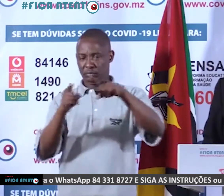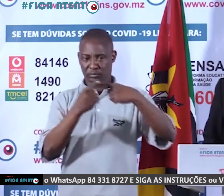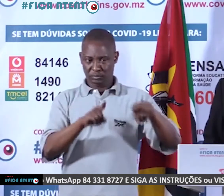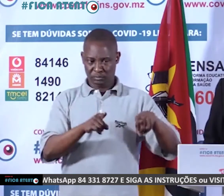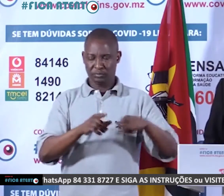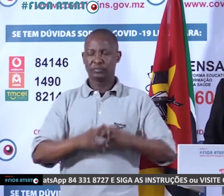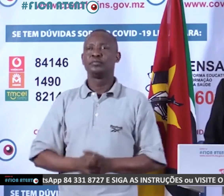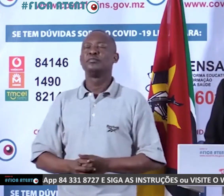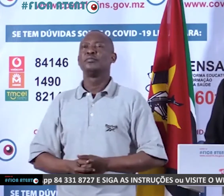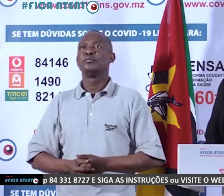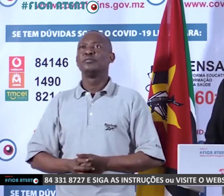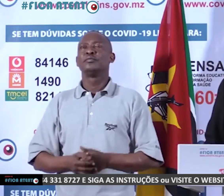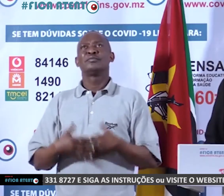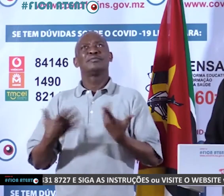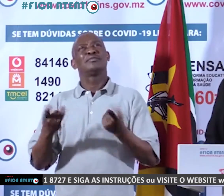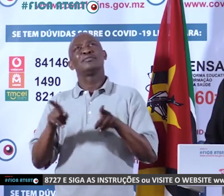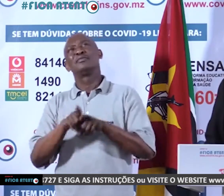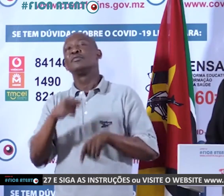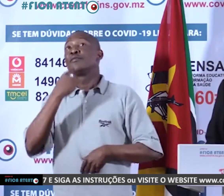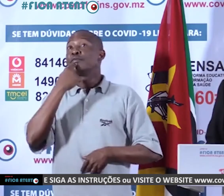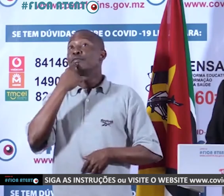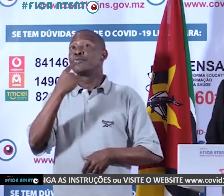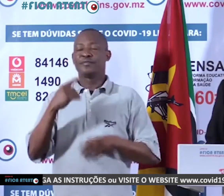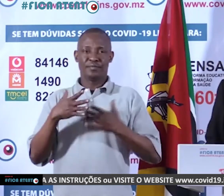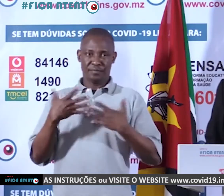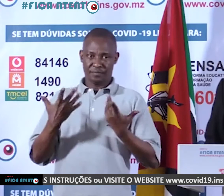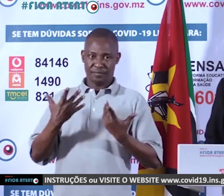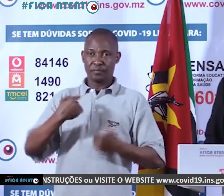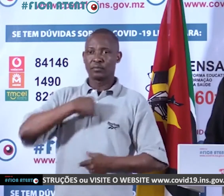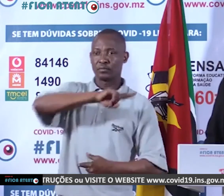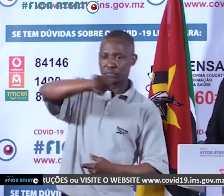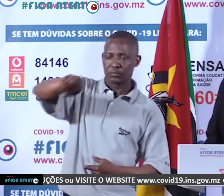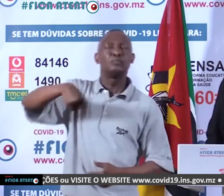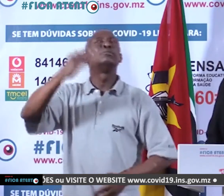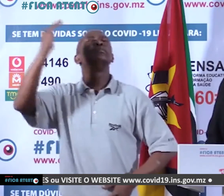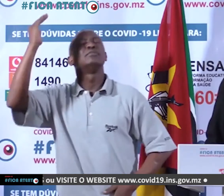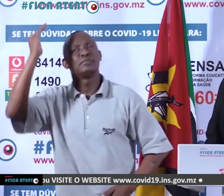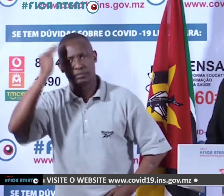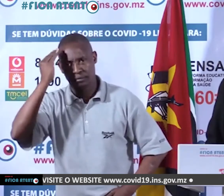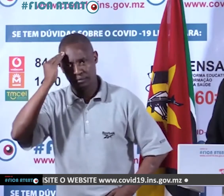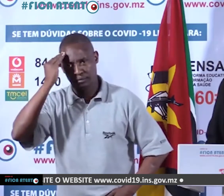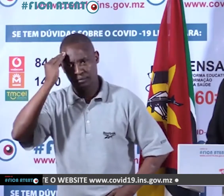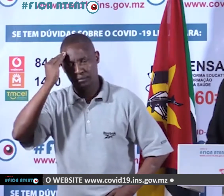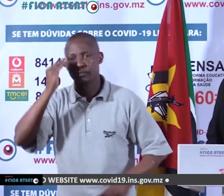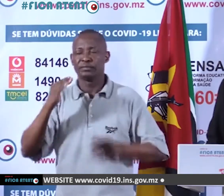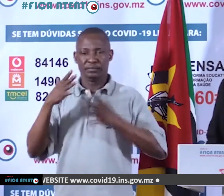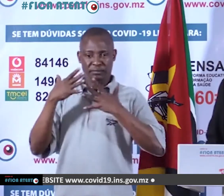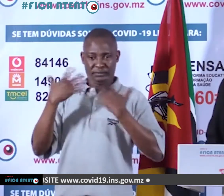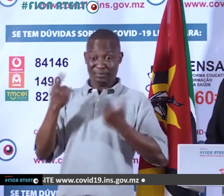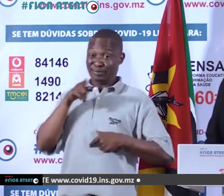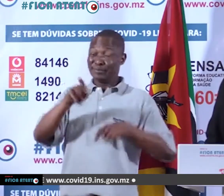E também dizer que todos nós sabemos, para além desta questão que é mais de